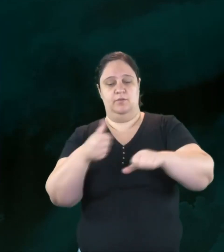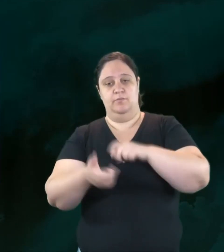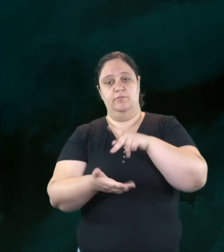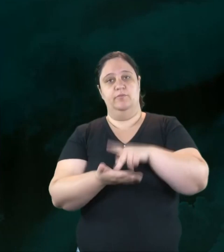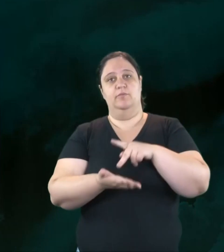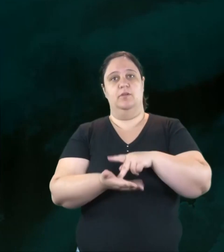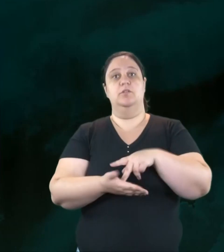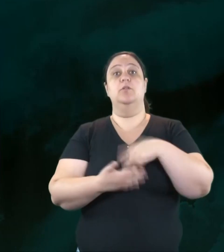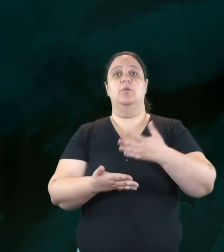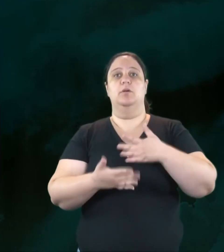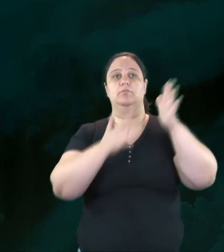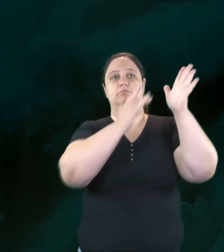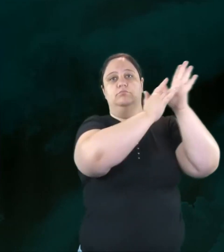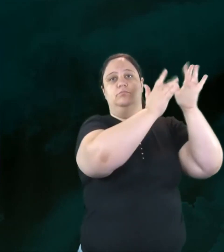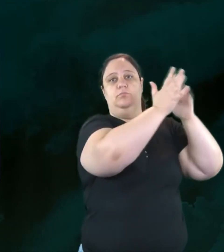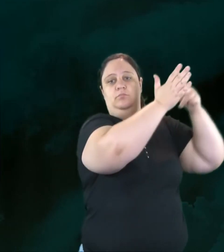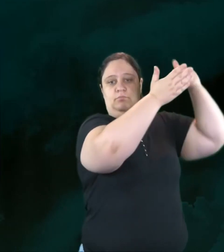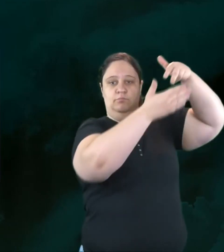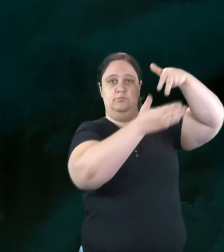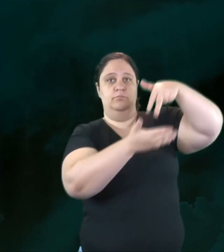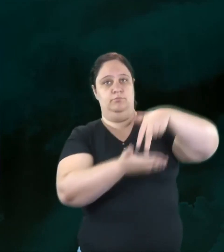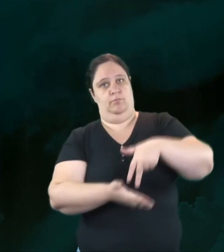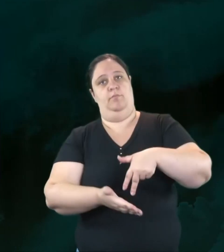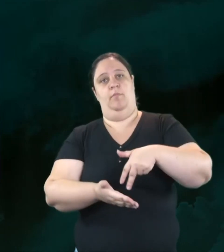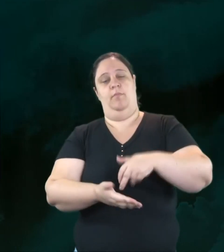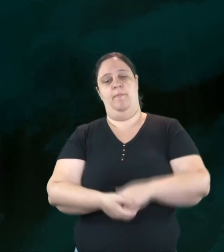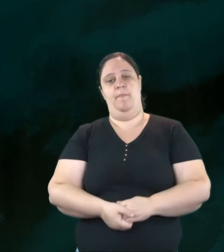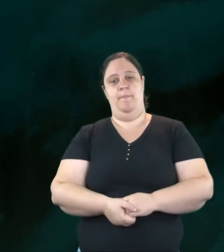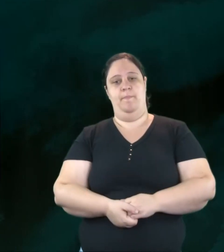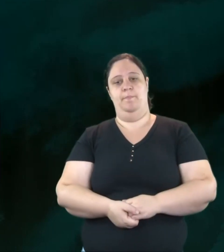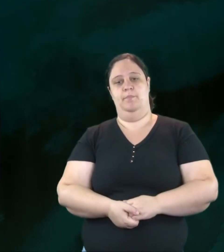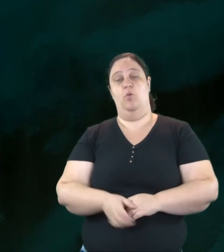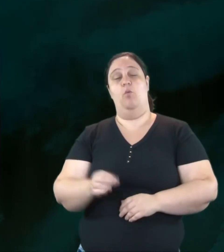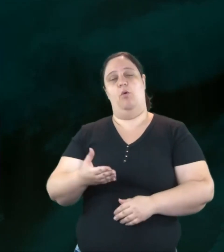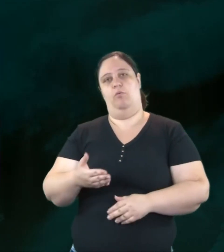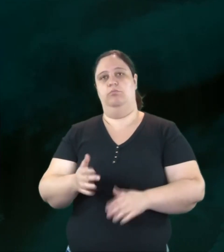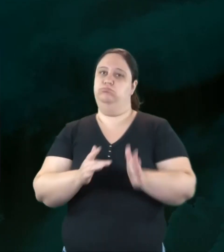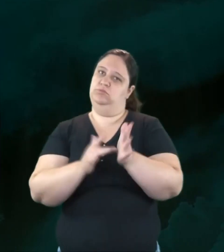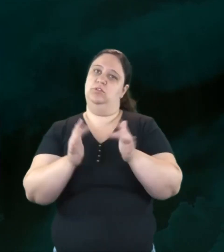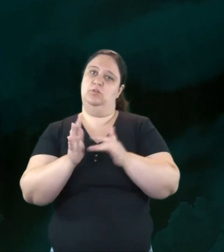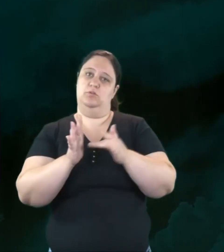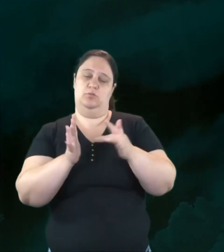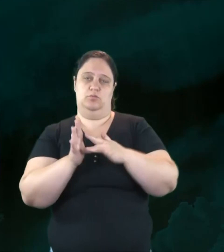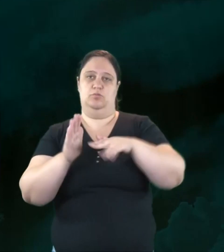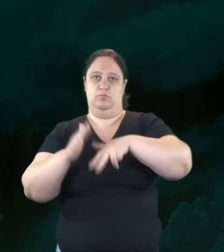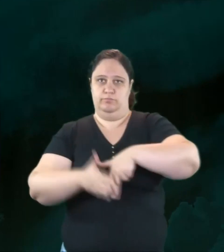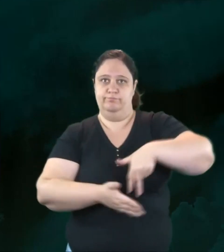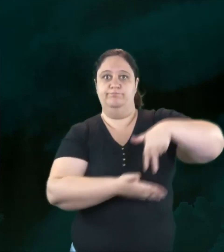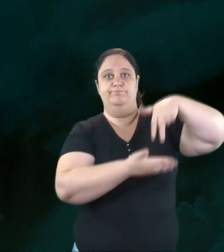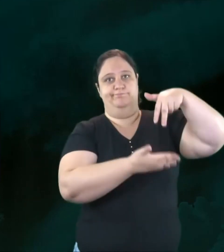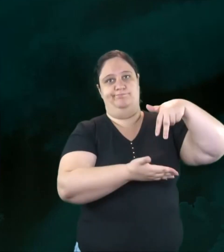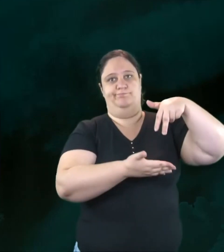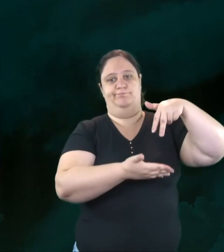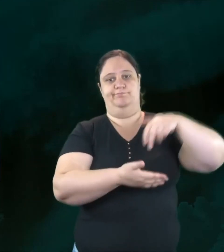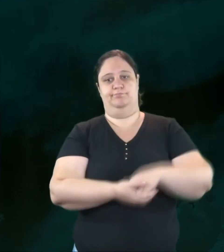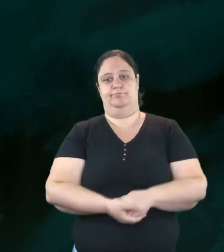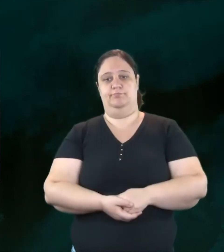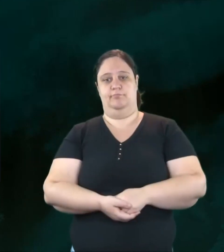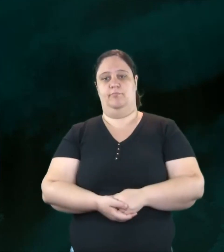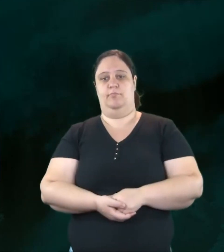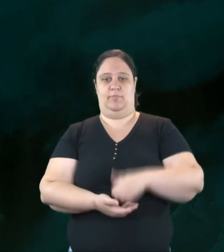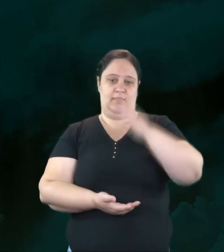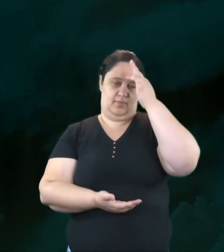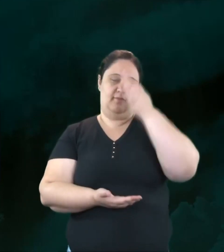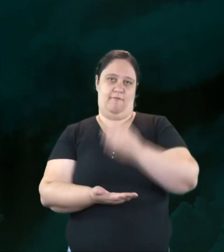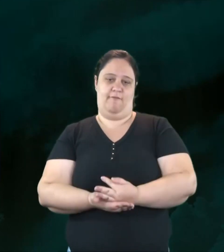a vinda de Cristo, ou com a morte de Cristo. Certo? A fé só faria efeito aqui,